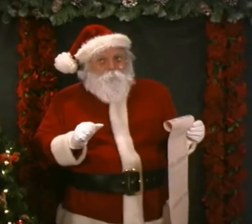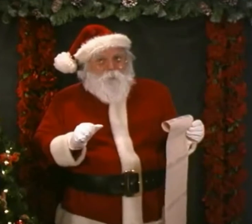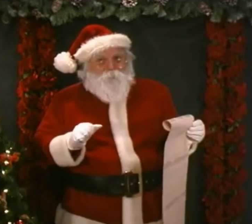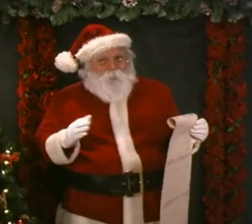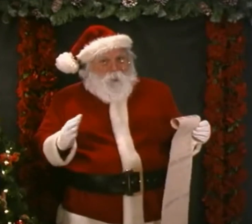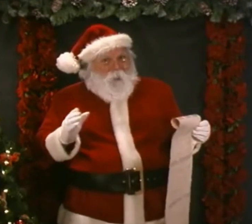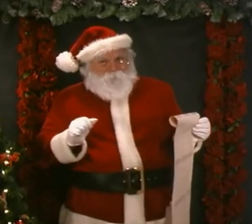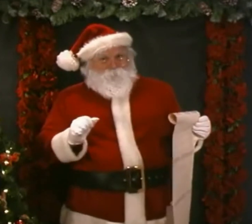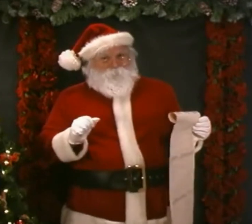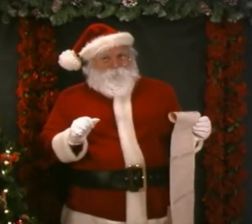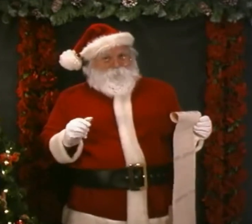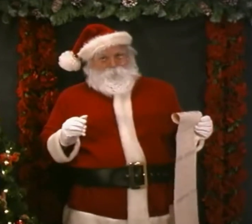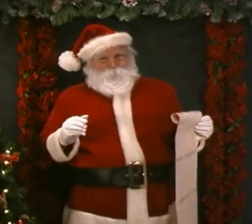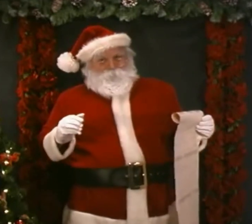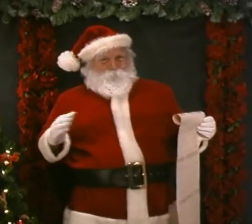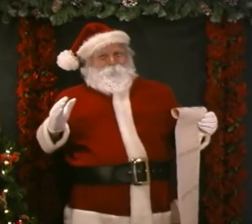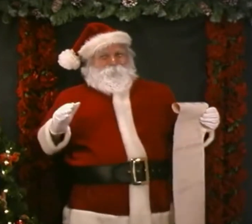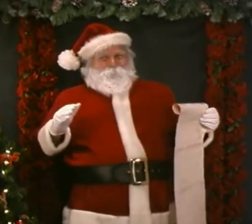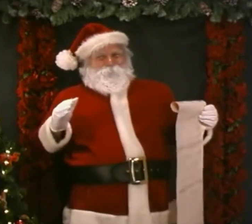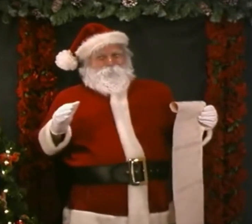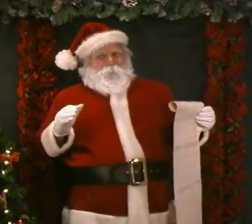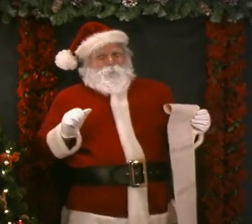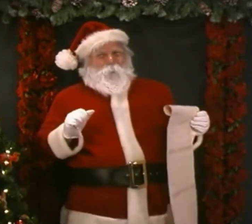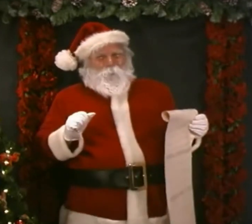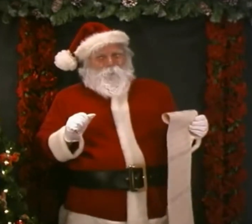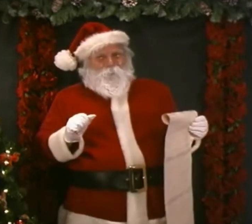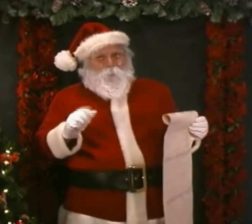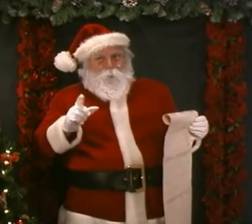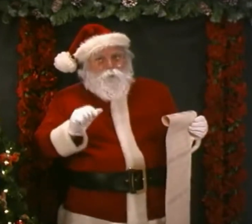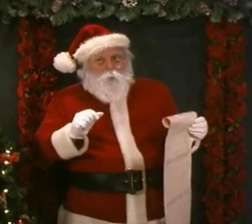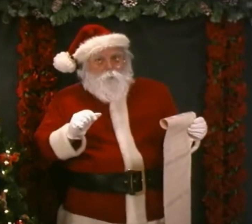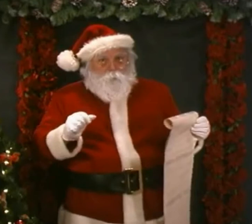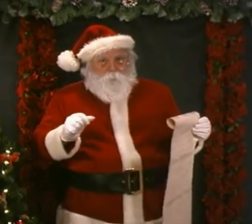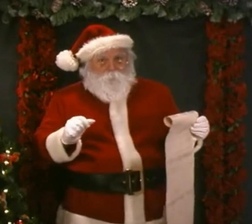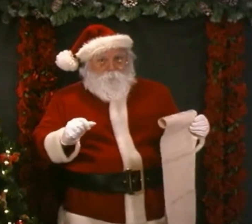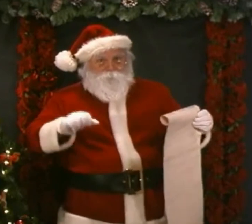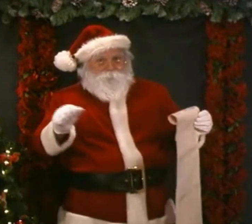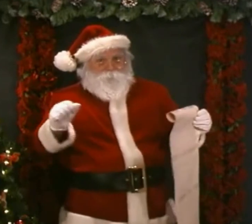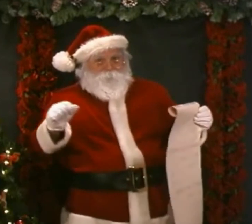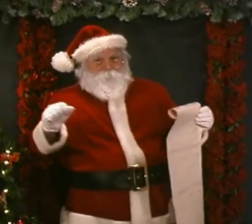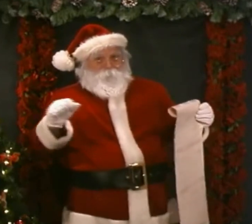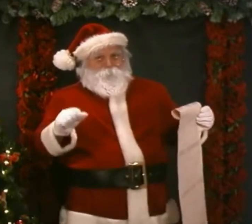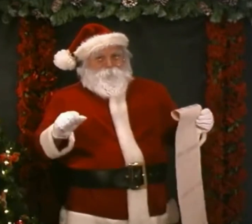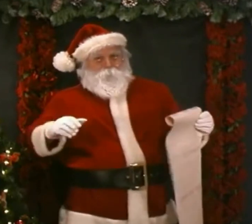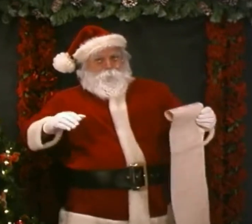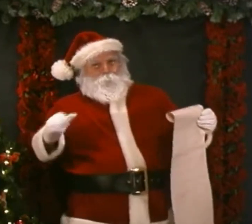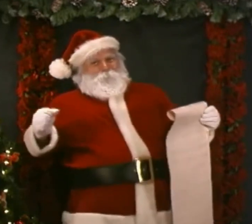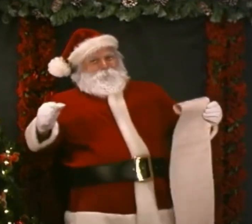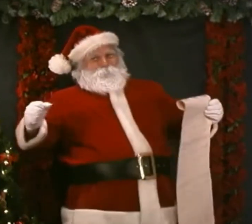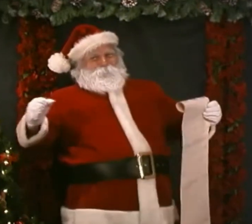también hemos hecho algún gambán. Y ahora me pondré a cantar ese gran